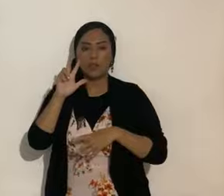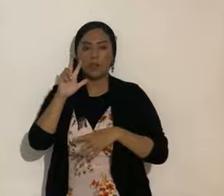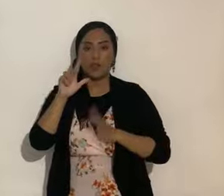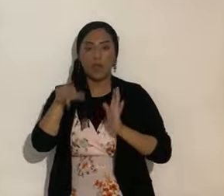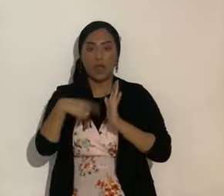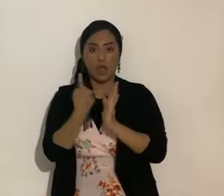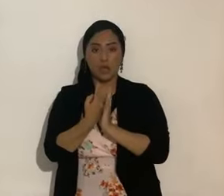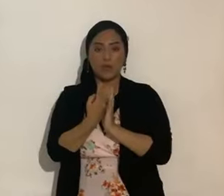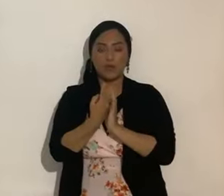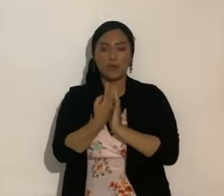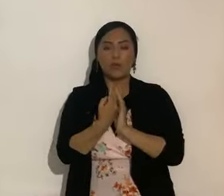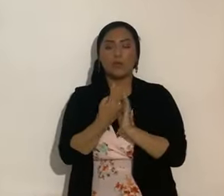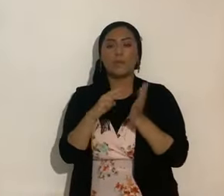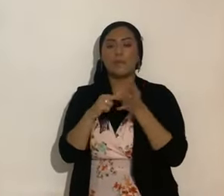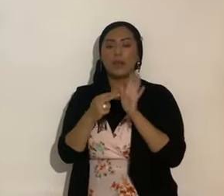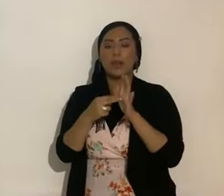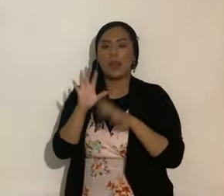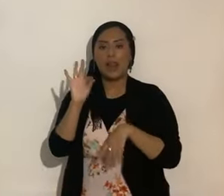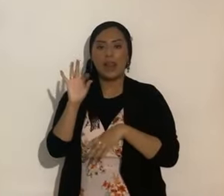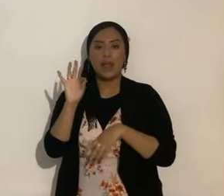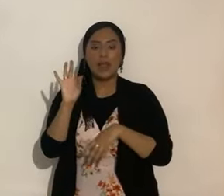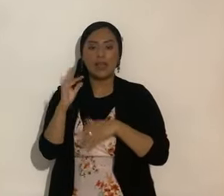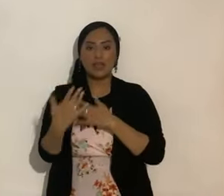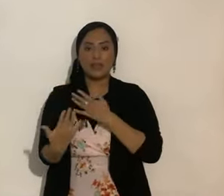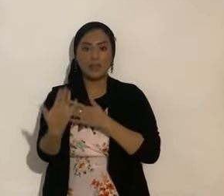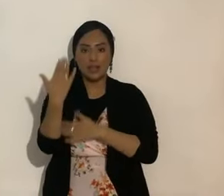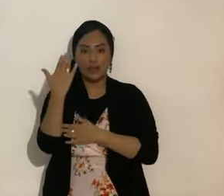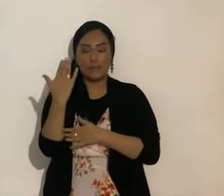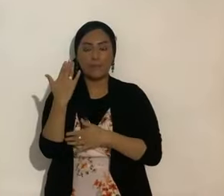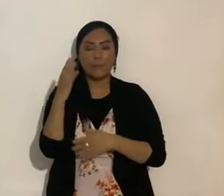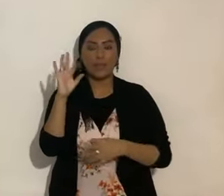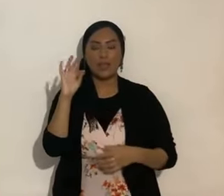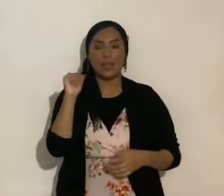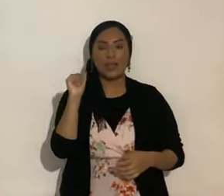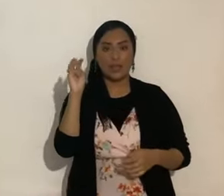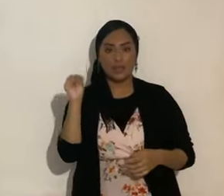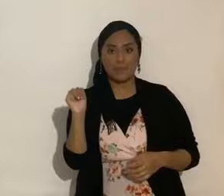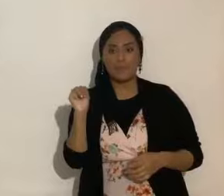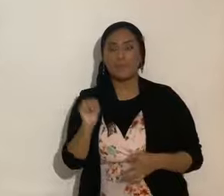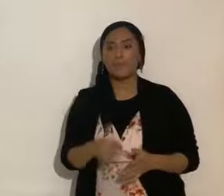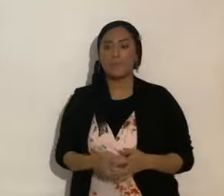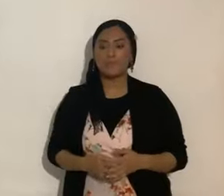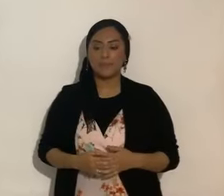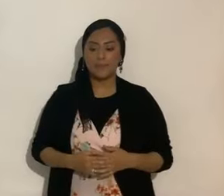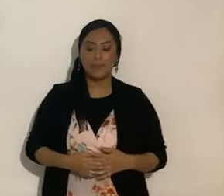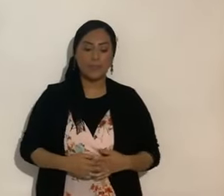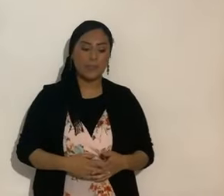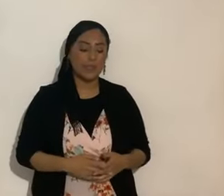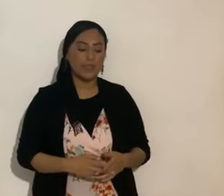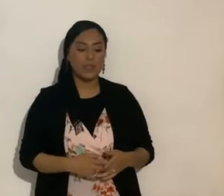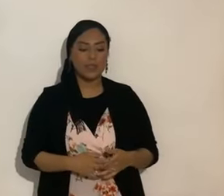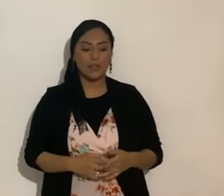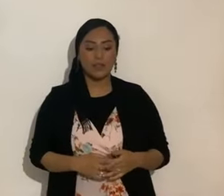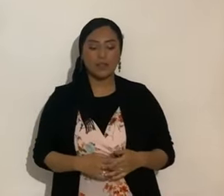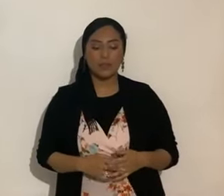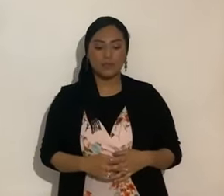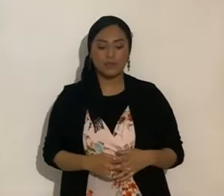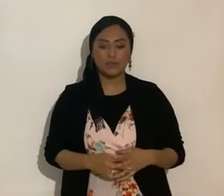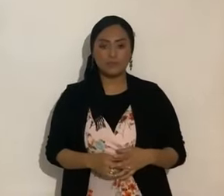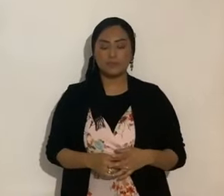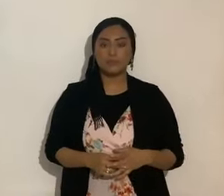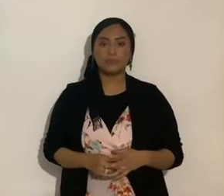los nuevecitos, póngale ahí 9 de la mañana de nuestro horario, para que se entienda, 9 de la mañana, saliendo cerca de la hora